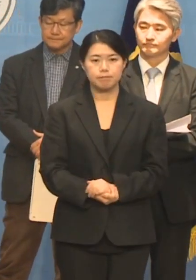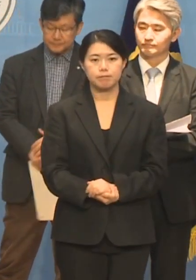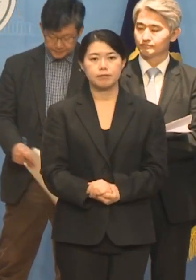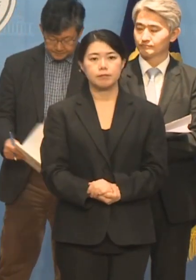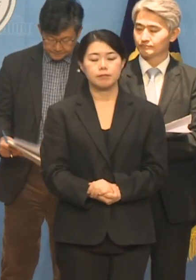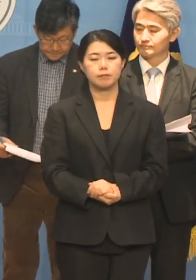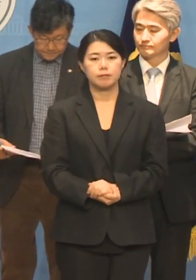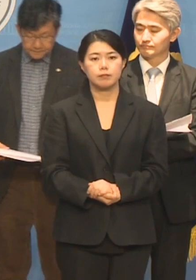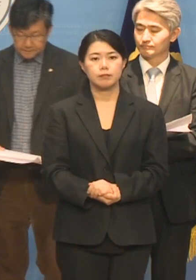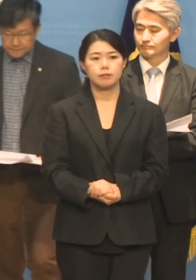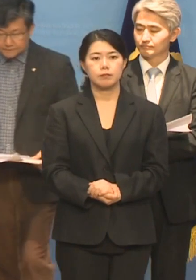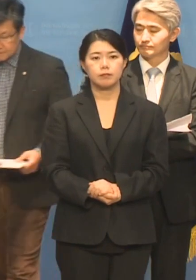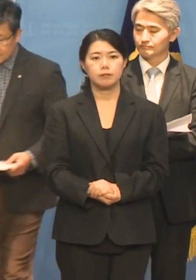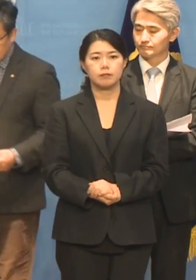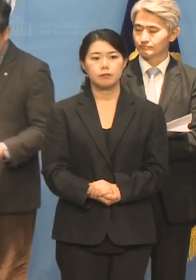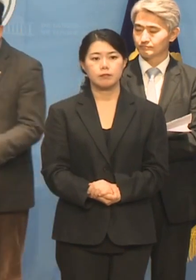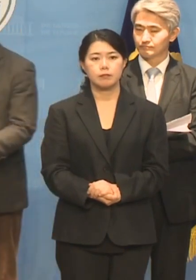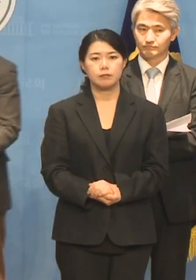이상입니다.